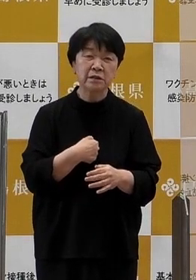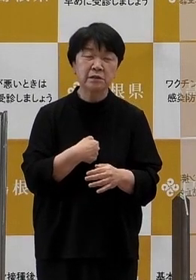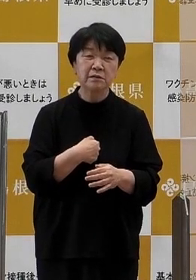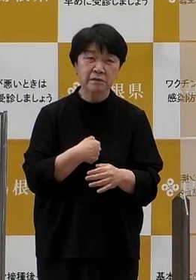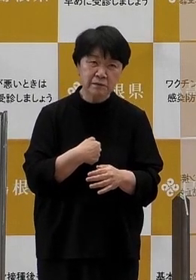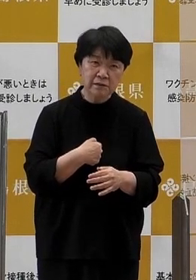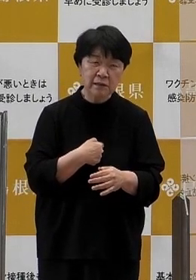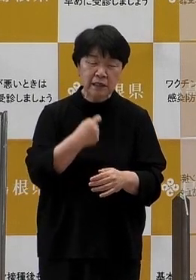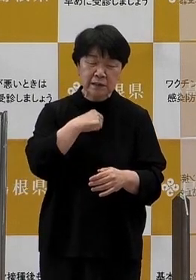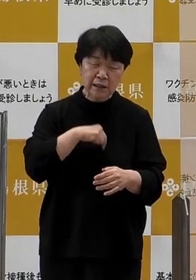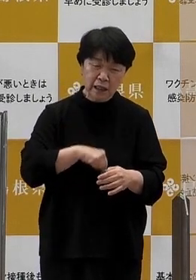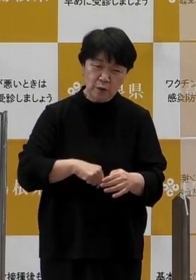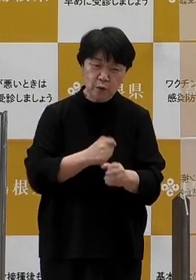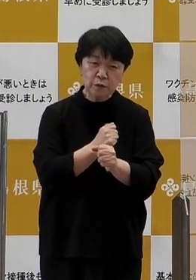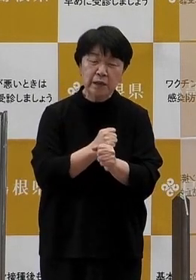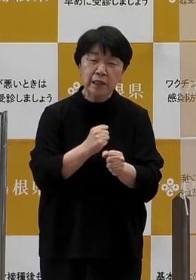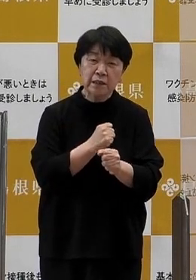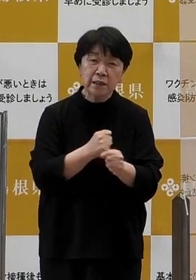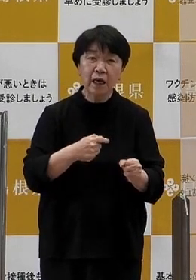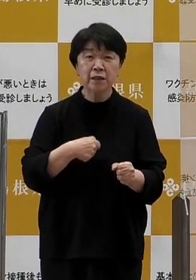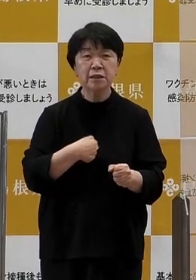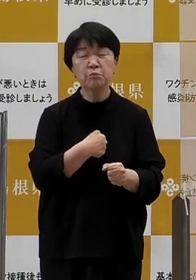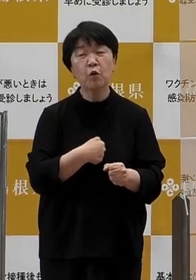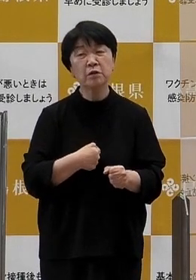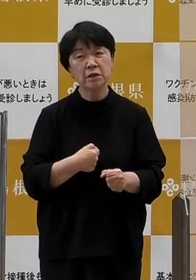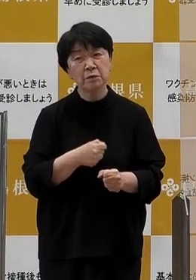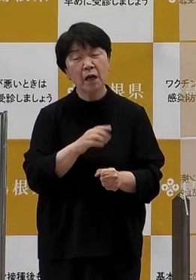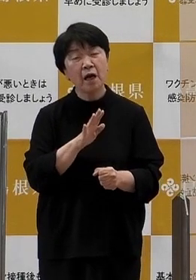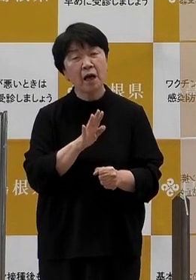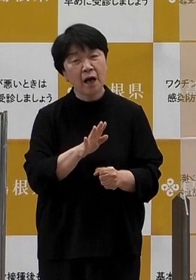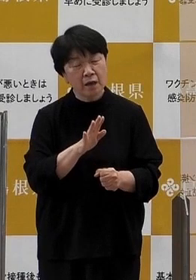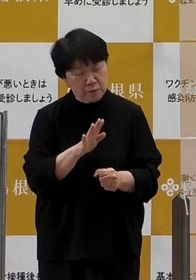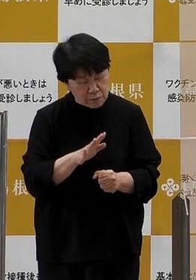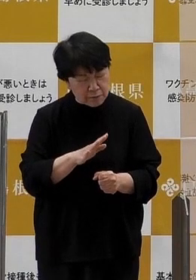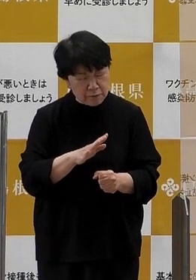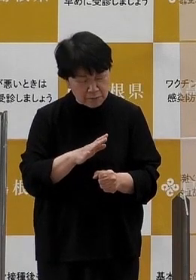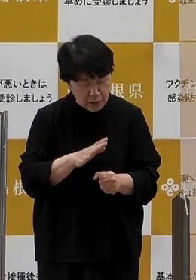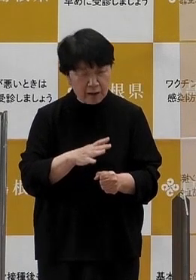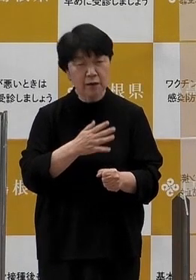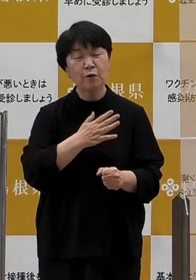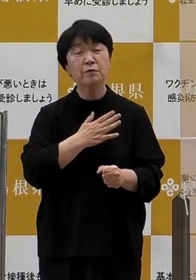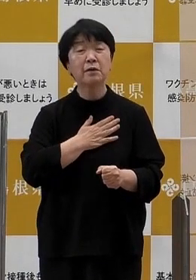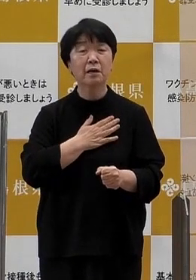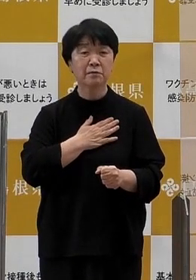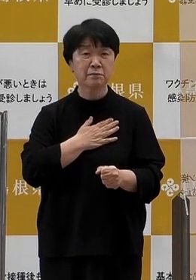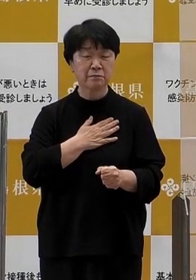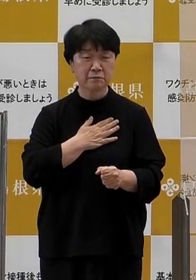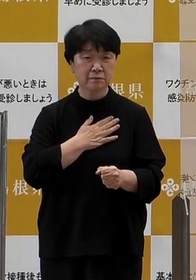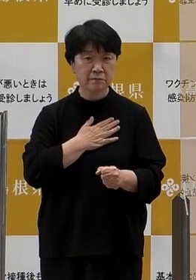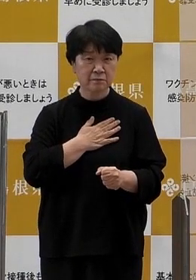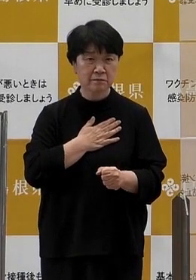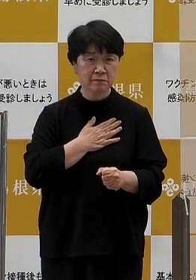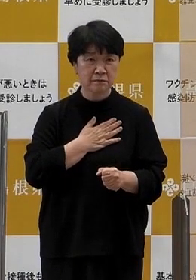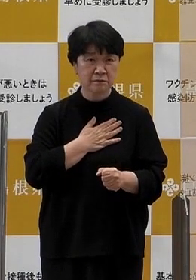納得できないというふうな気持ちをお持ちになられるのは、これも十分に理解します。理解しますけれども、